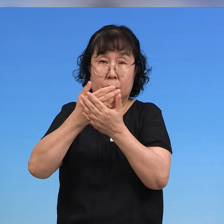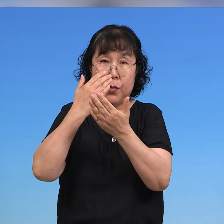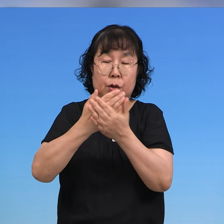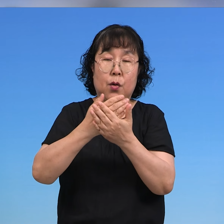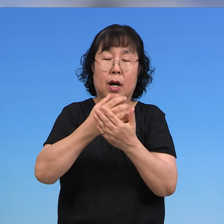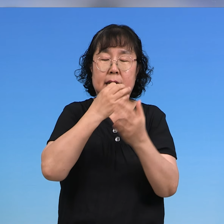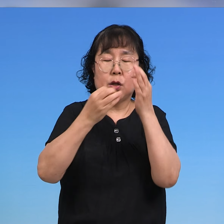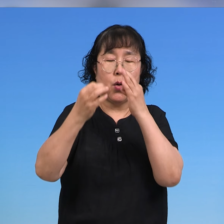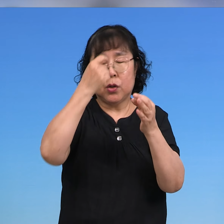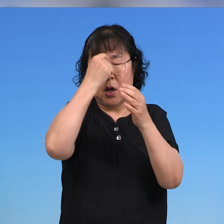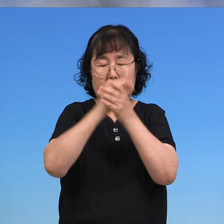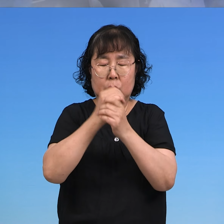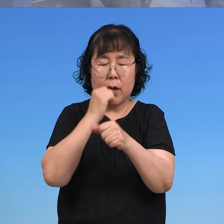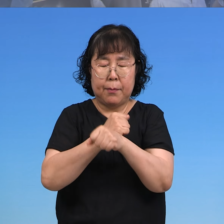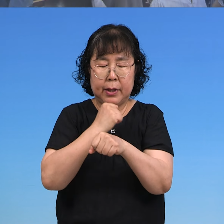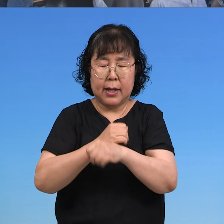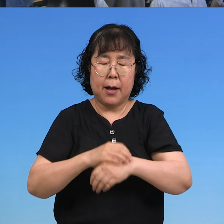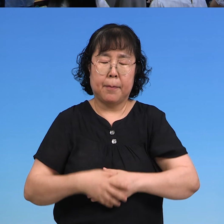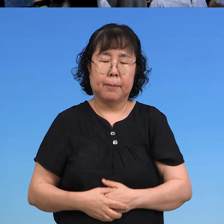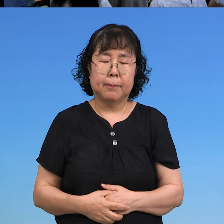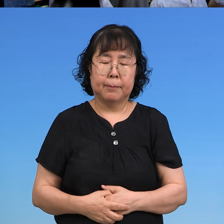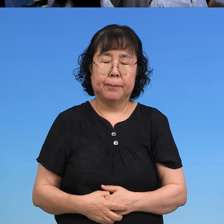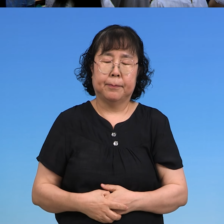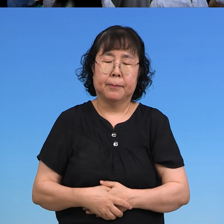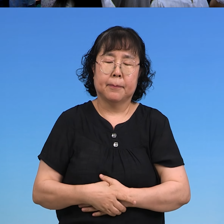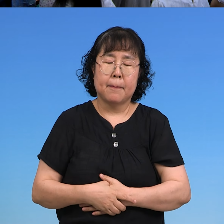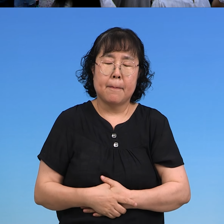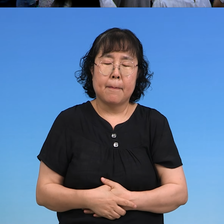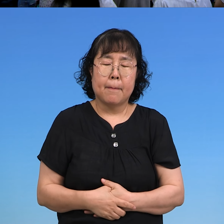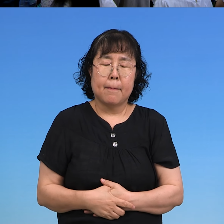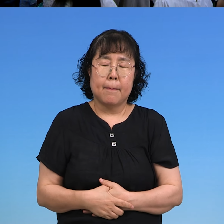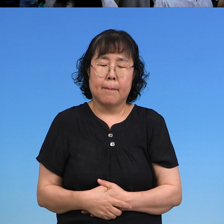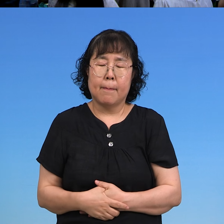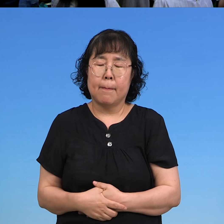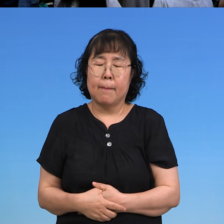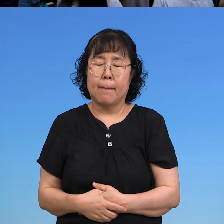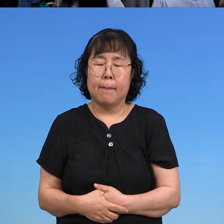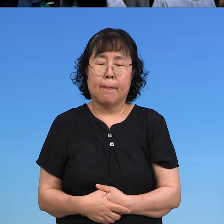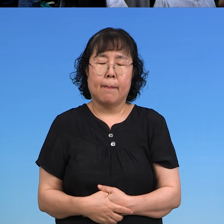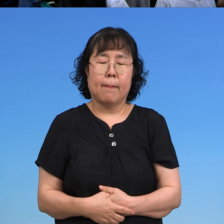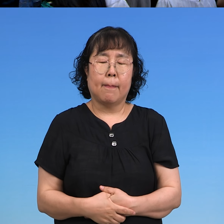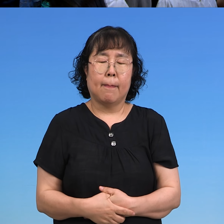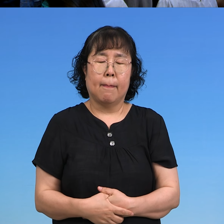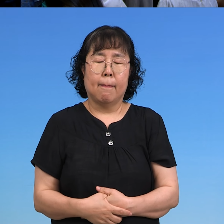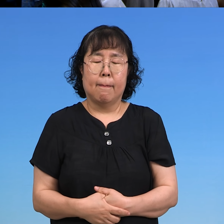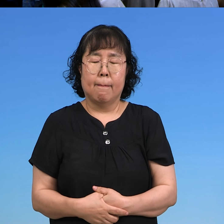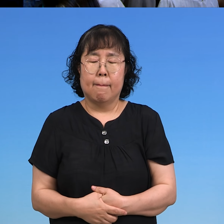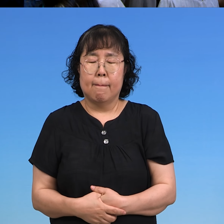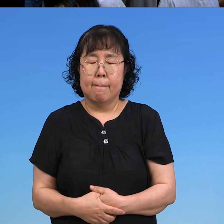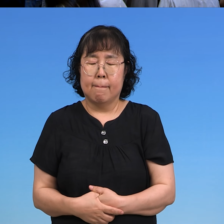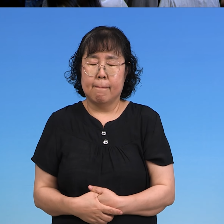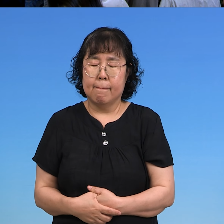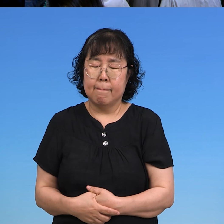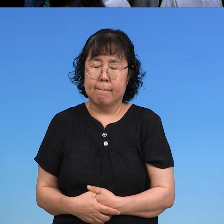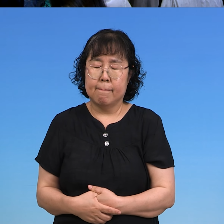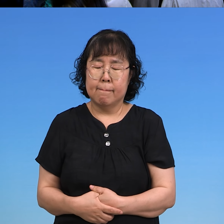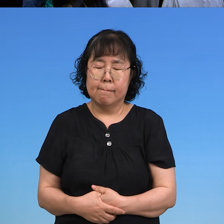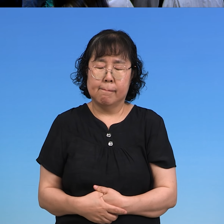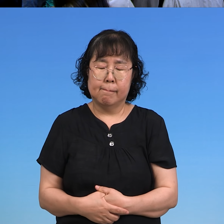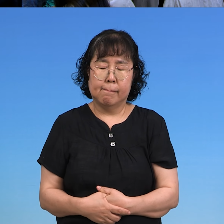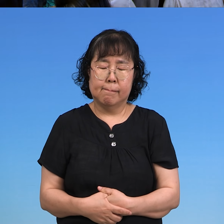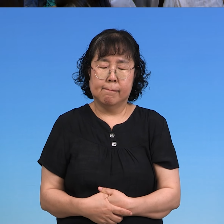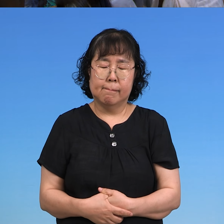기도하시겠습니다. 살아계신 하나님 아버지, 오늘 아버지 앞에 이 말씀을 가지고 기도하며 나가기 원합니다. 모세가 죽은